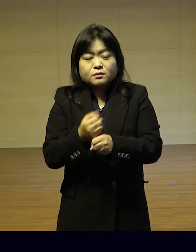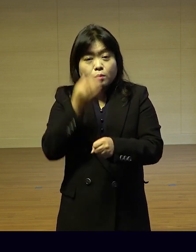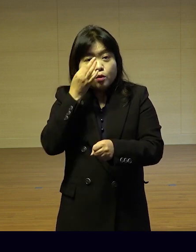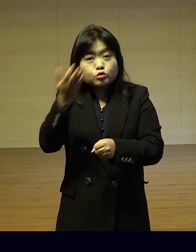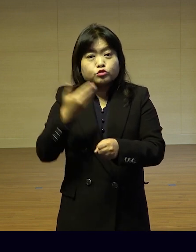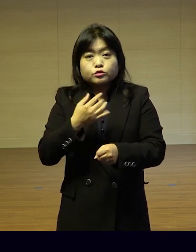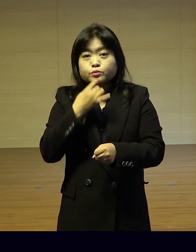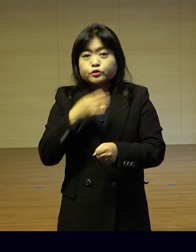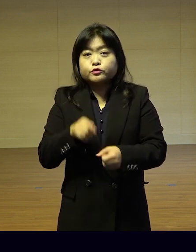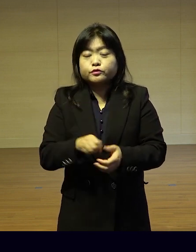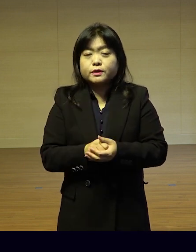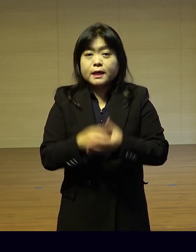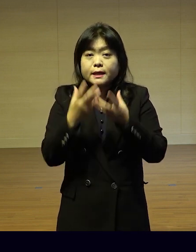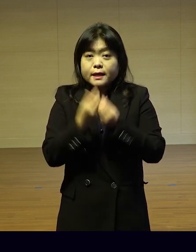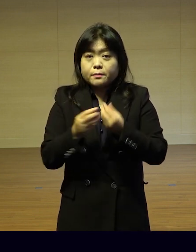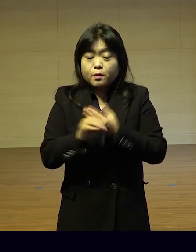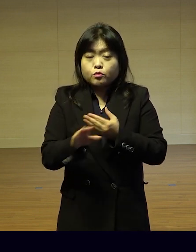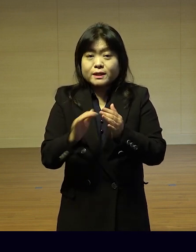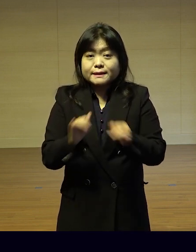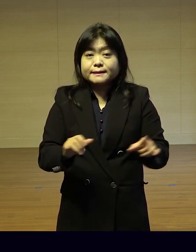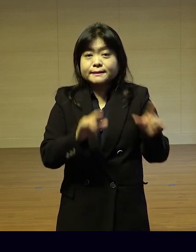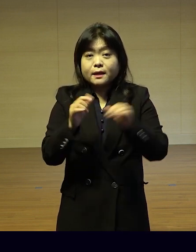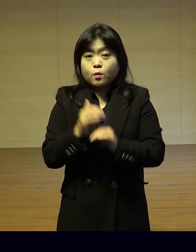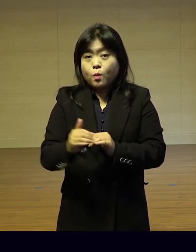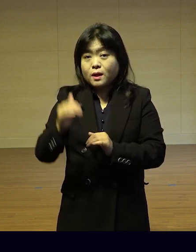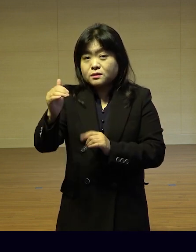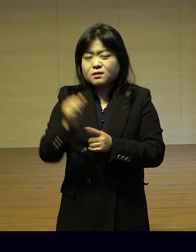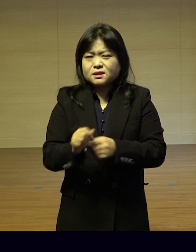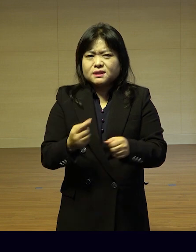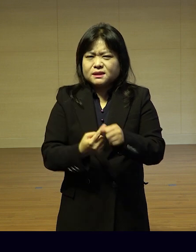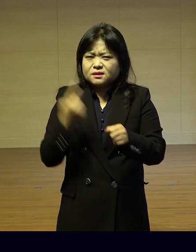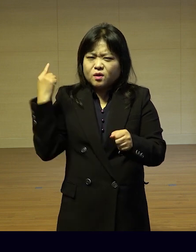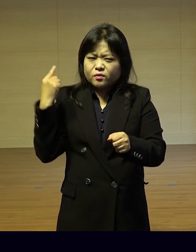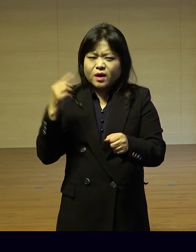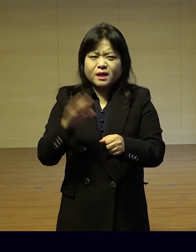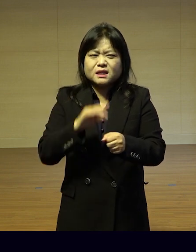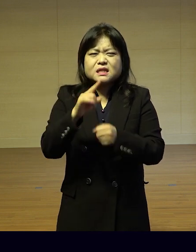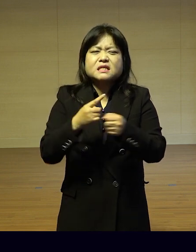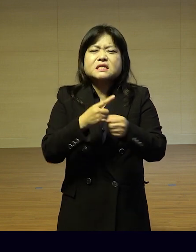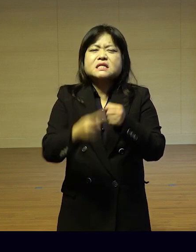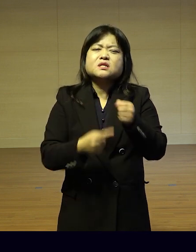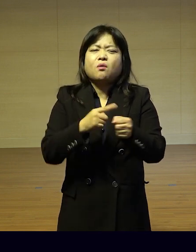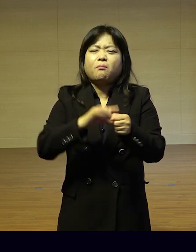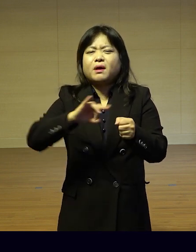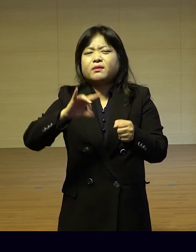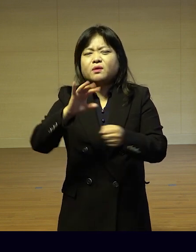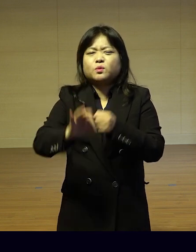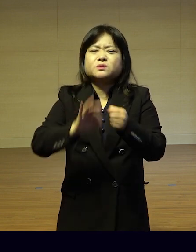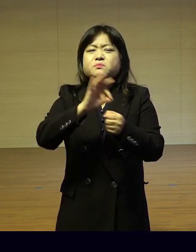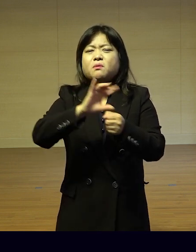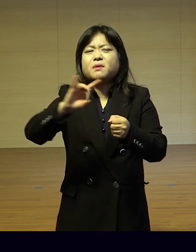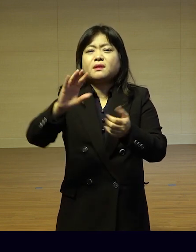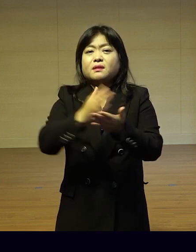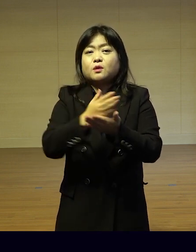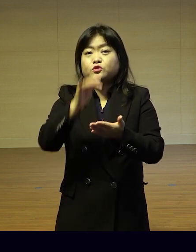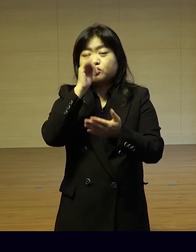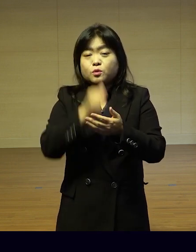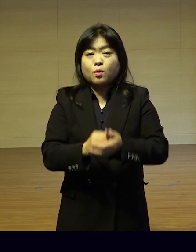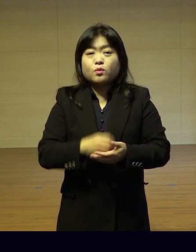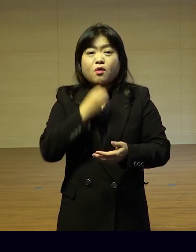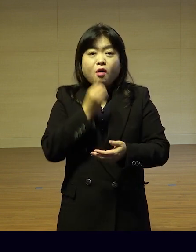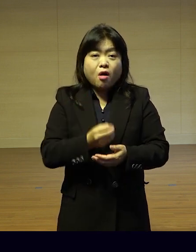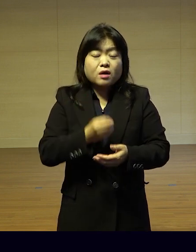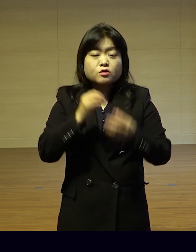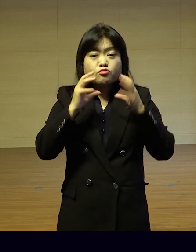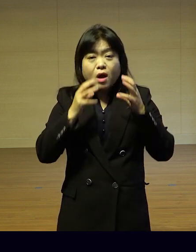됩니다. 예컨대 우리 인생 과정을 1년 단위나 10년 단위로 나눠볼 수도 있고, 영아기, 유아기,